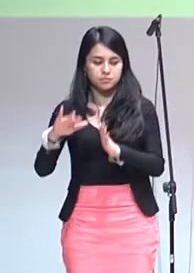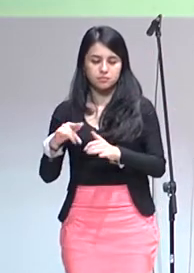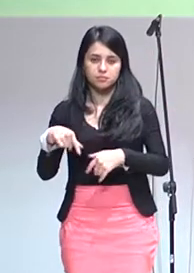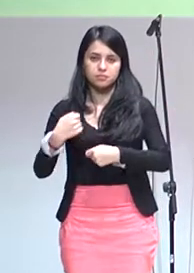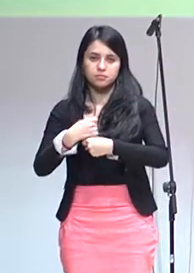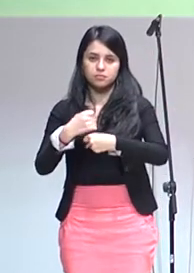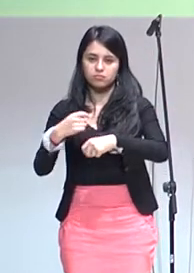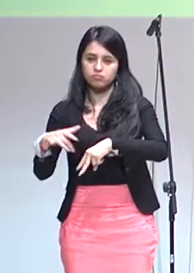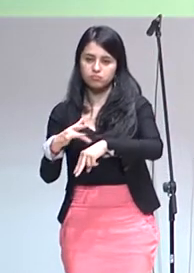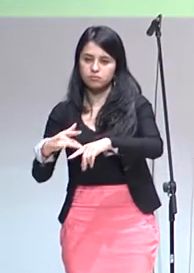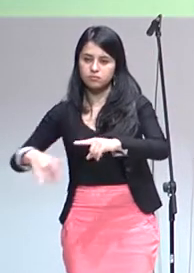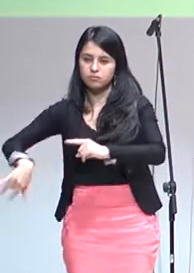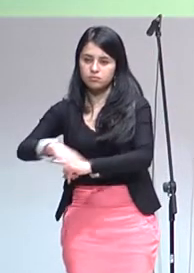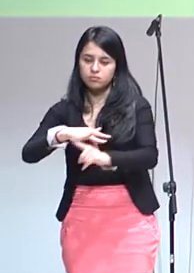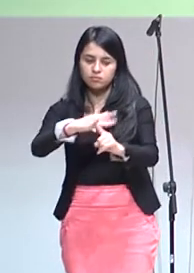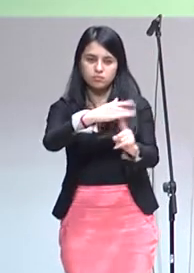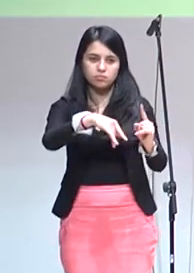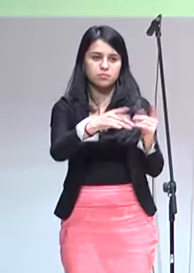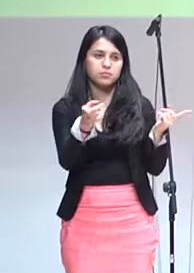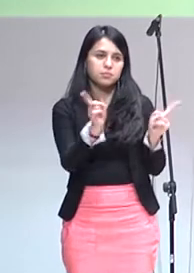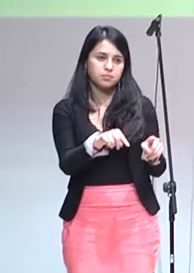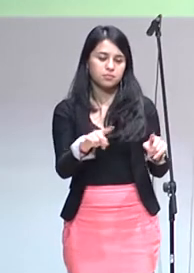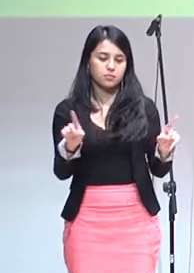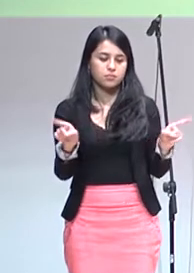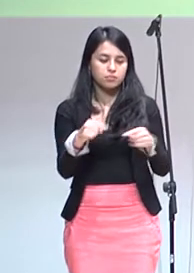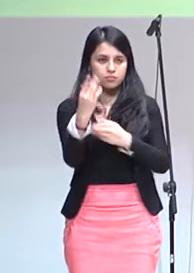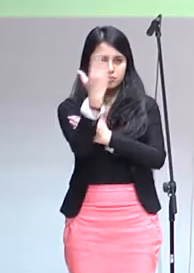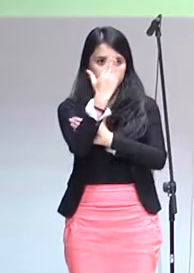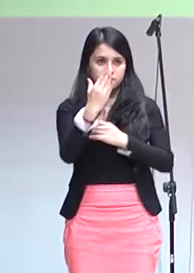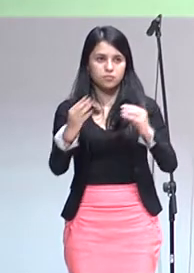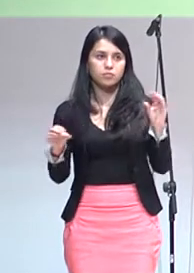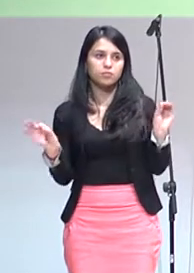en los diferentes cortometrajes y en los diferentes documentales.